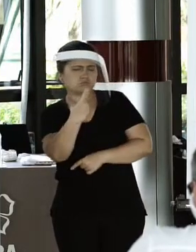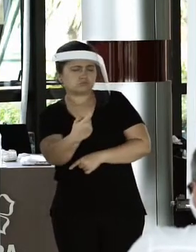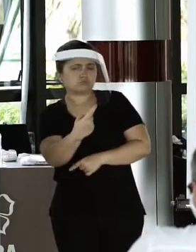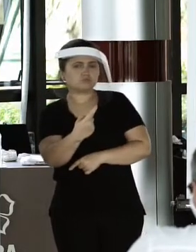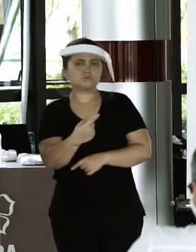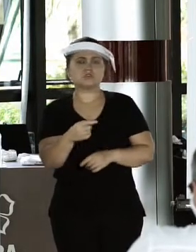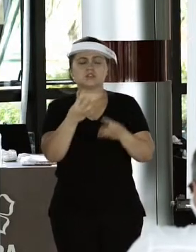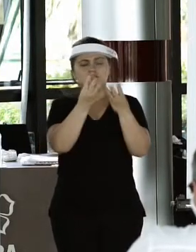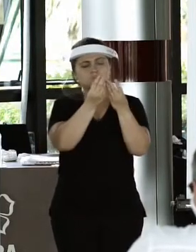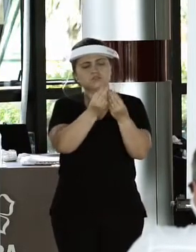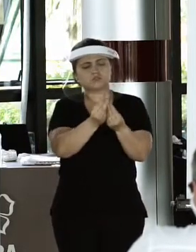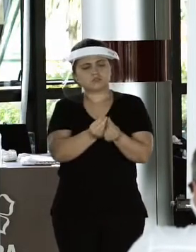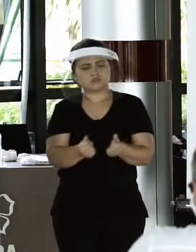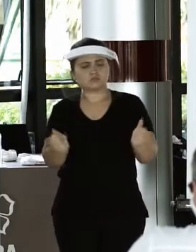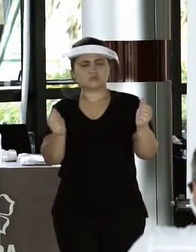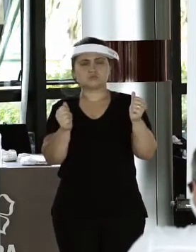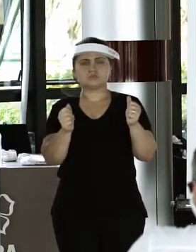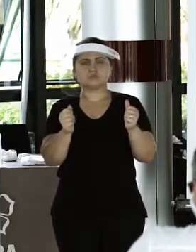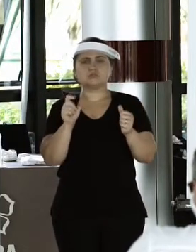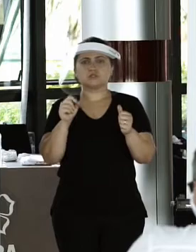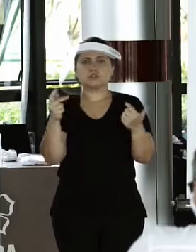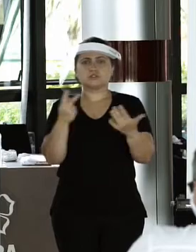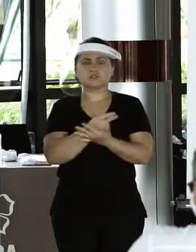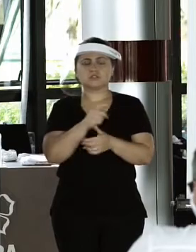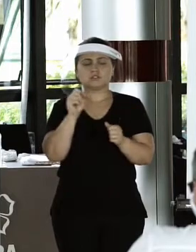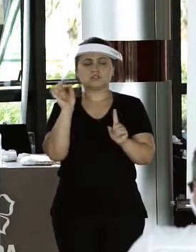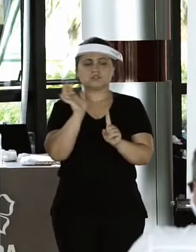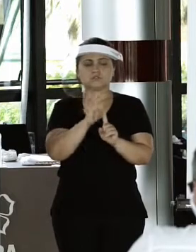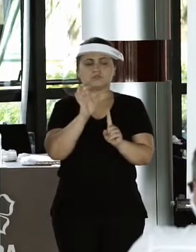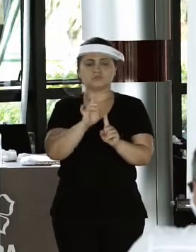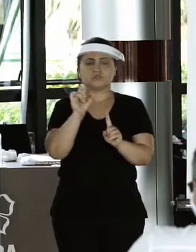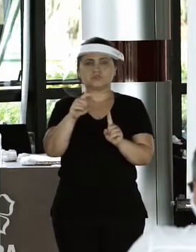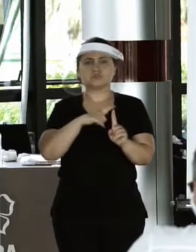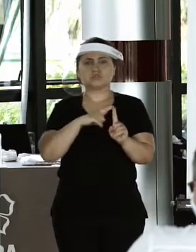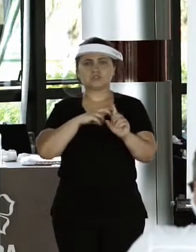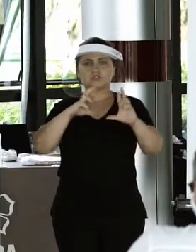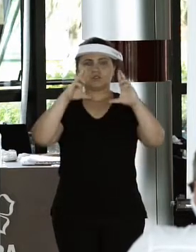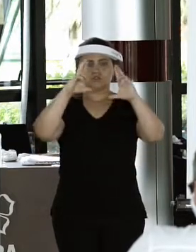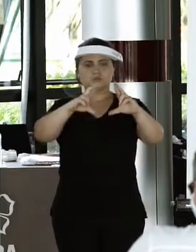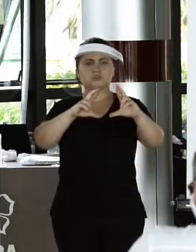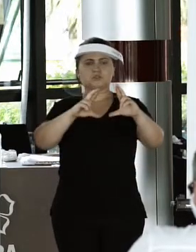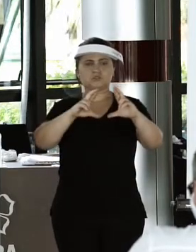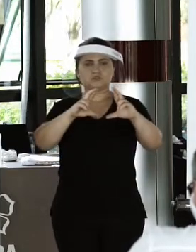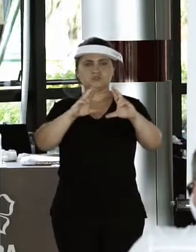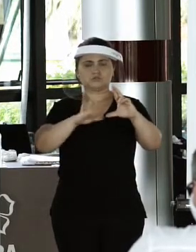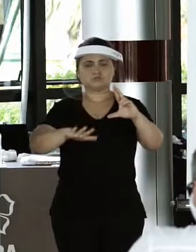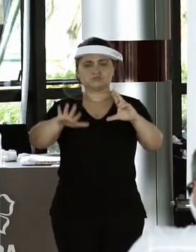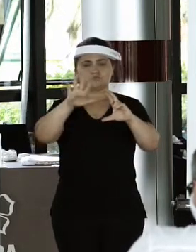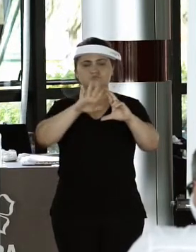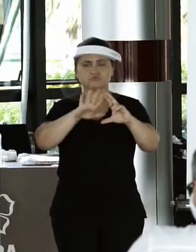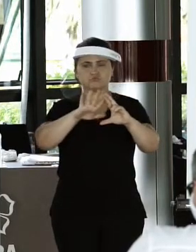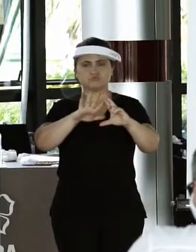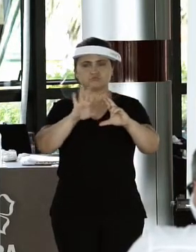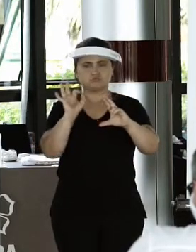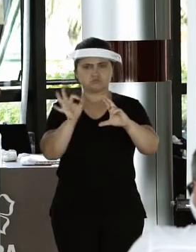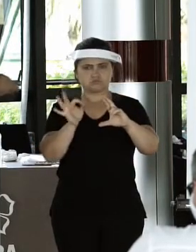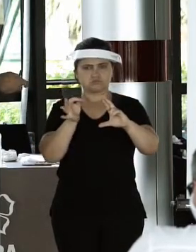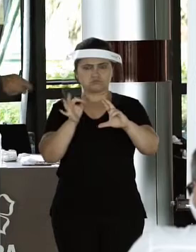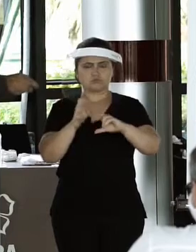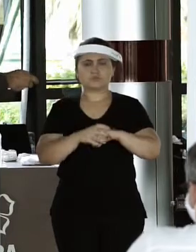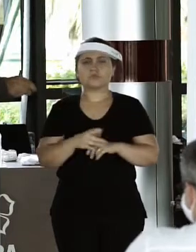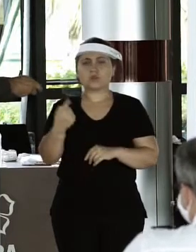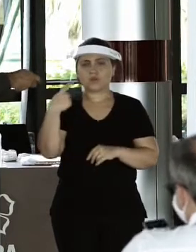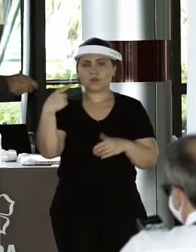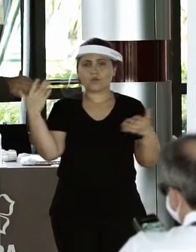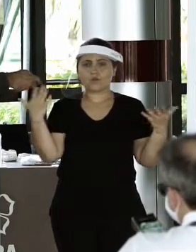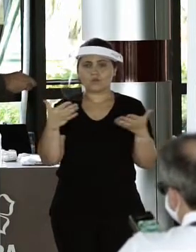interessante. Essa deposição de partículas fez com que houvesse uma região de sujidade ali, certo?